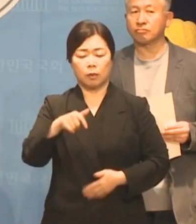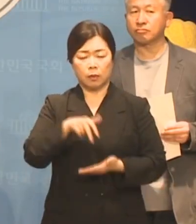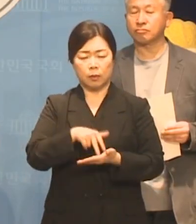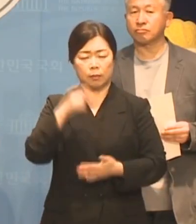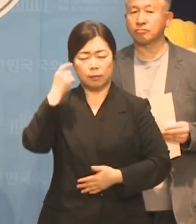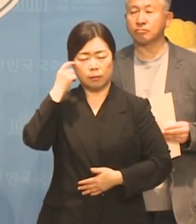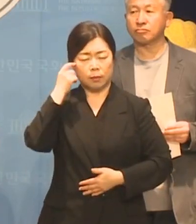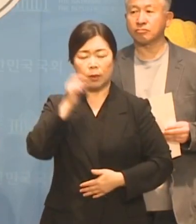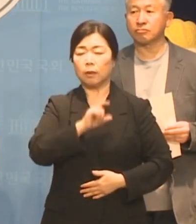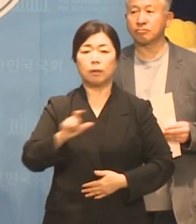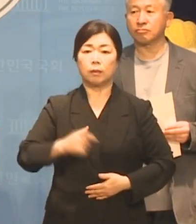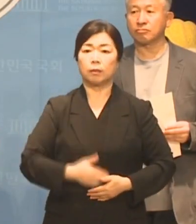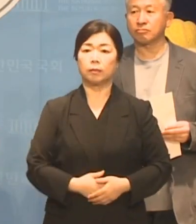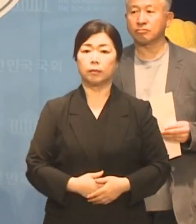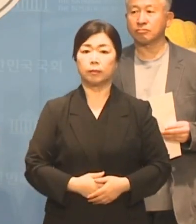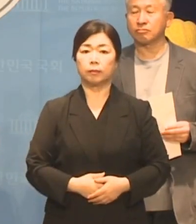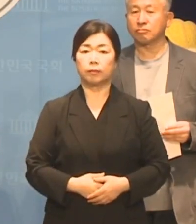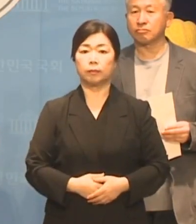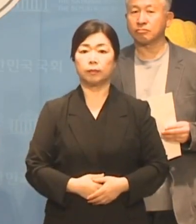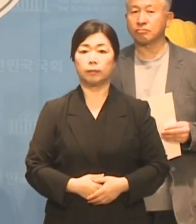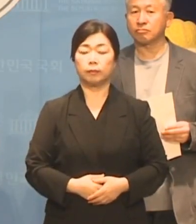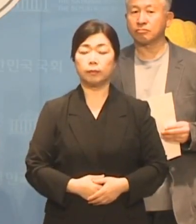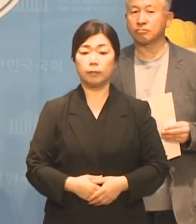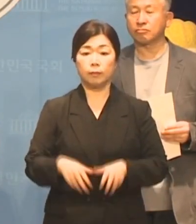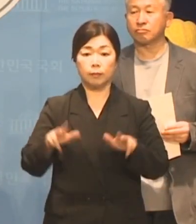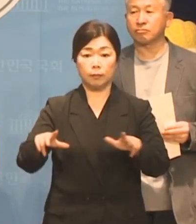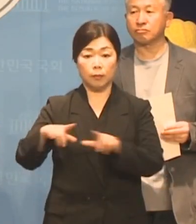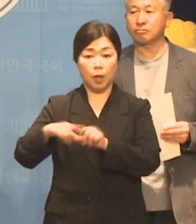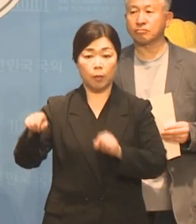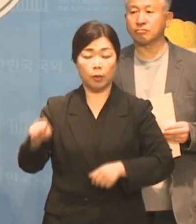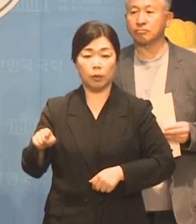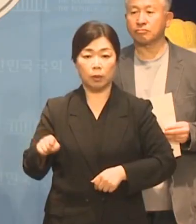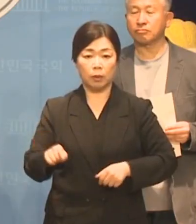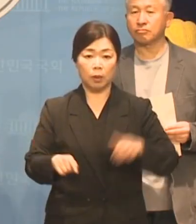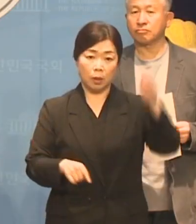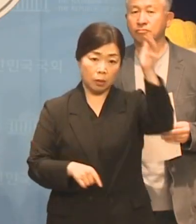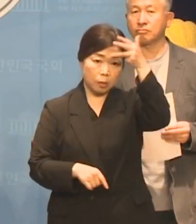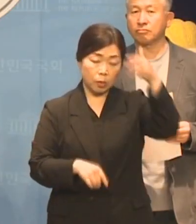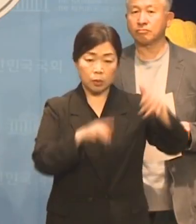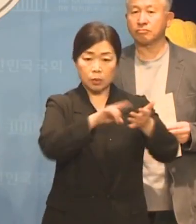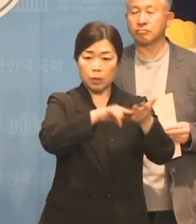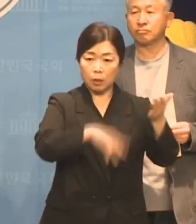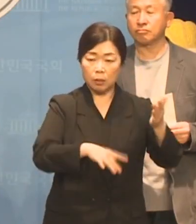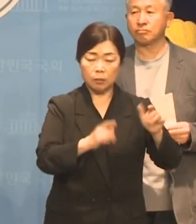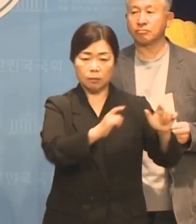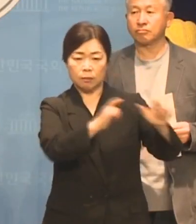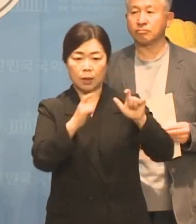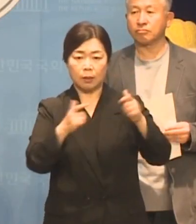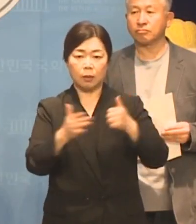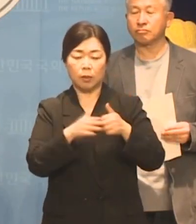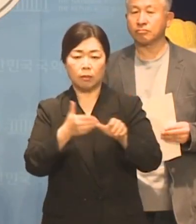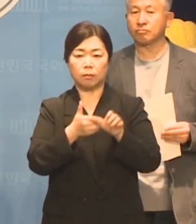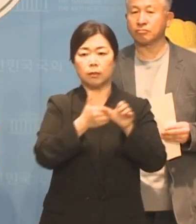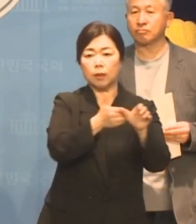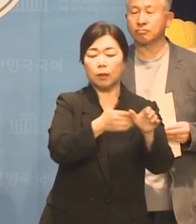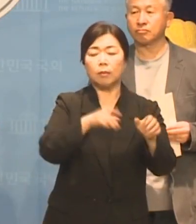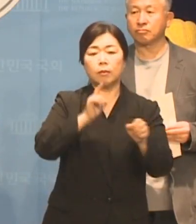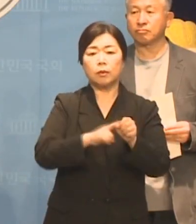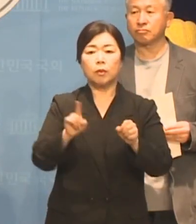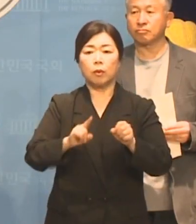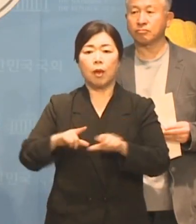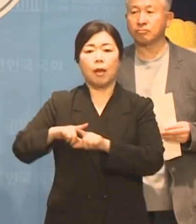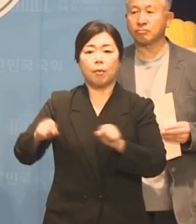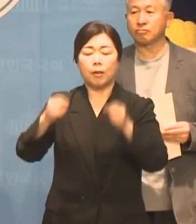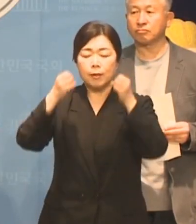수 없었습니다. 자금 일본은 트럼프의 관세 압박에 대응하면서 일본의